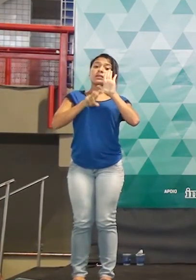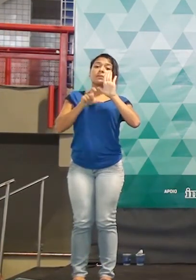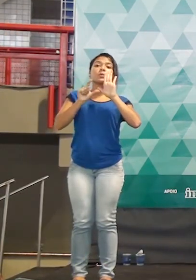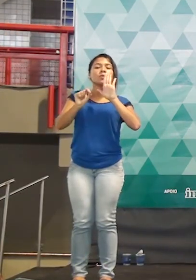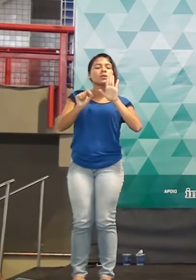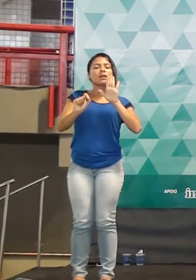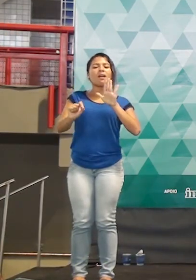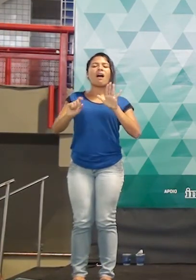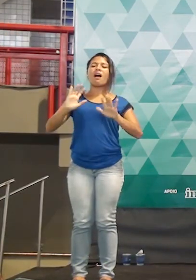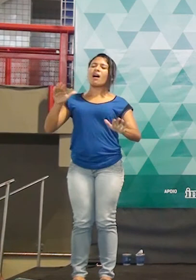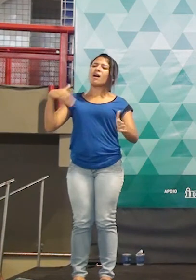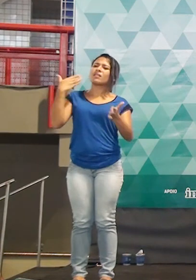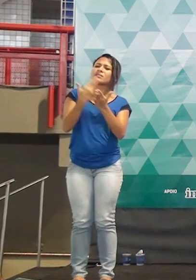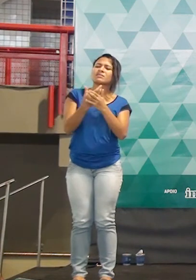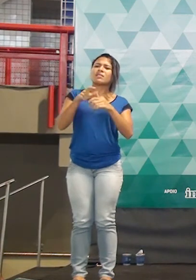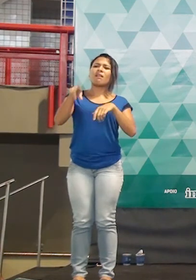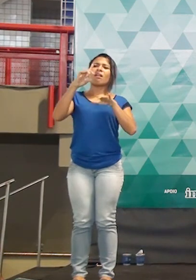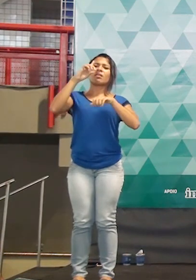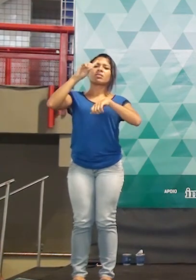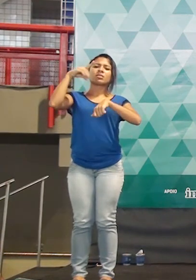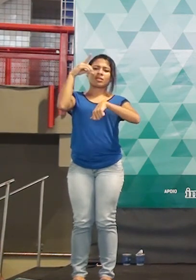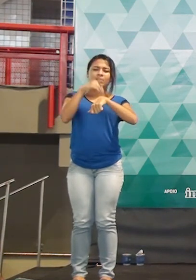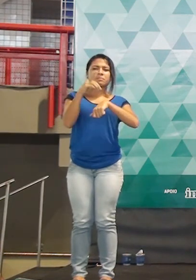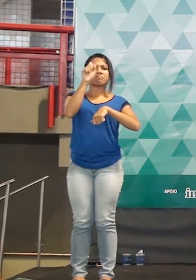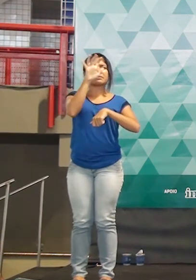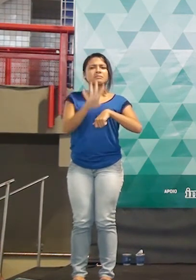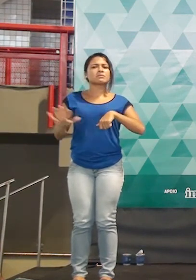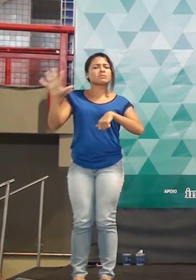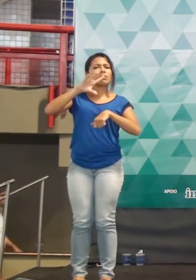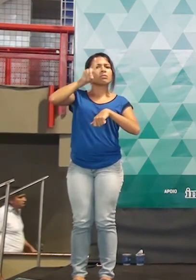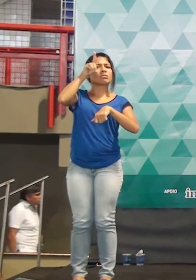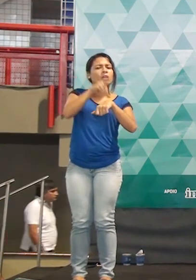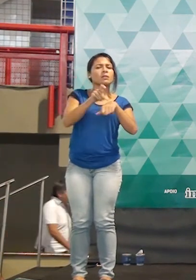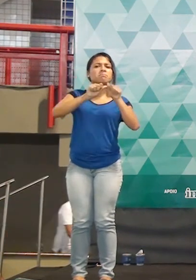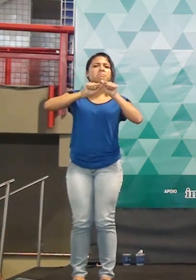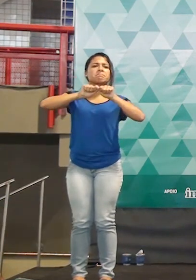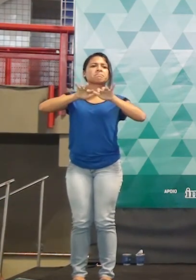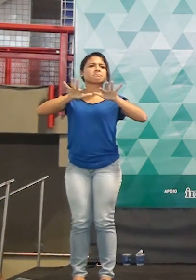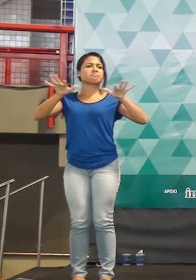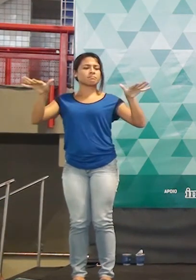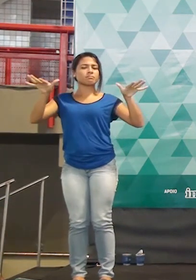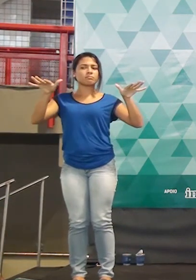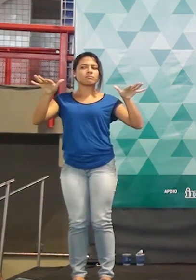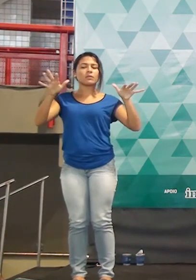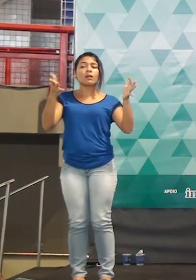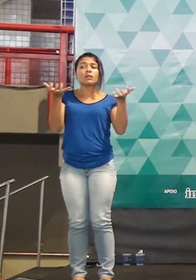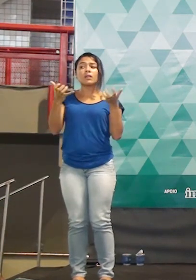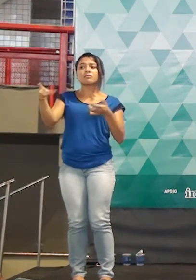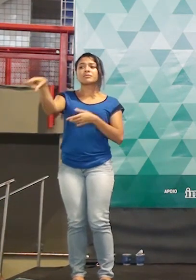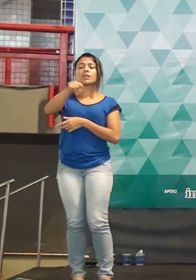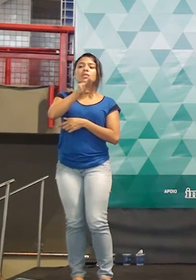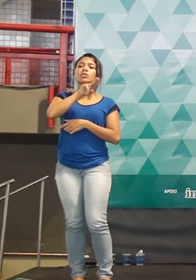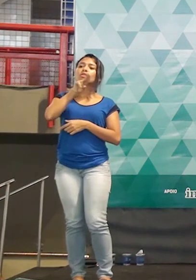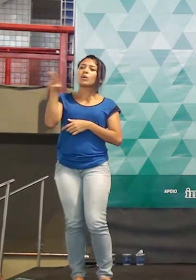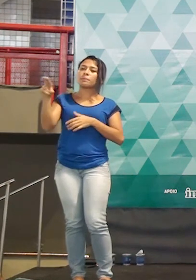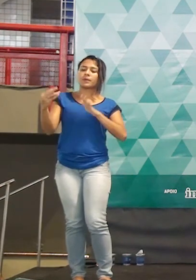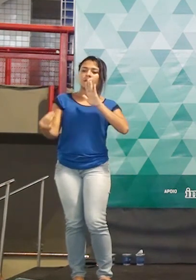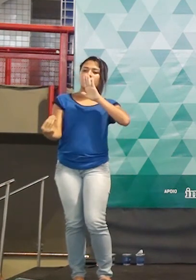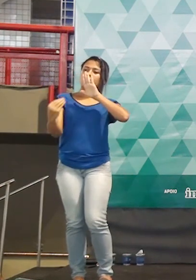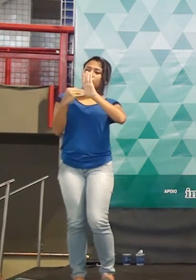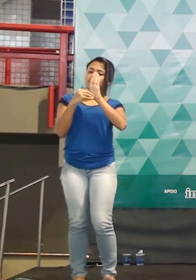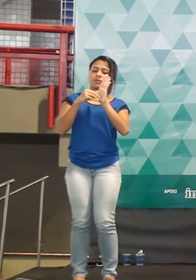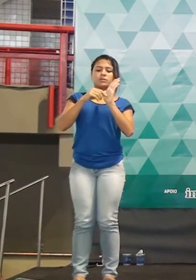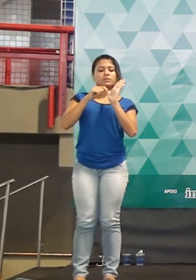Eu queria que nesse tema da dengue vocês anotassem um nome e que vocês na